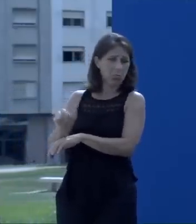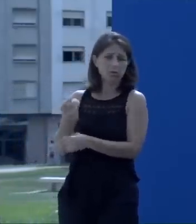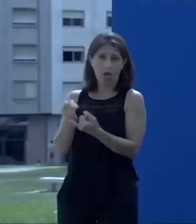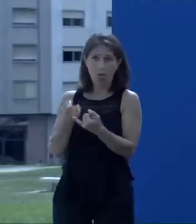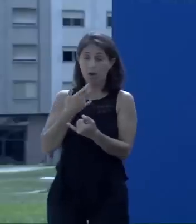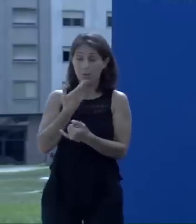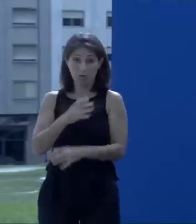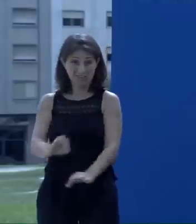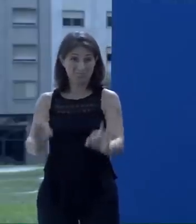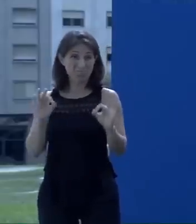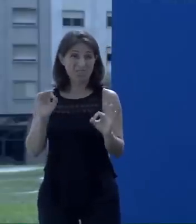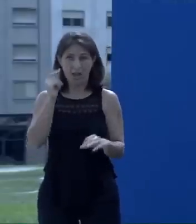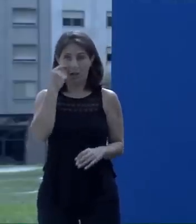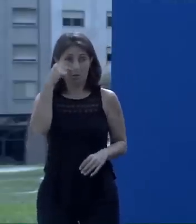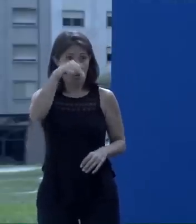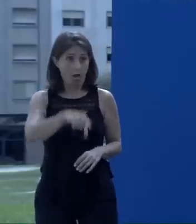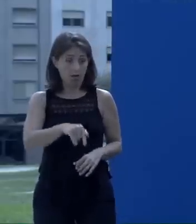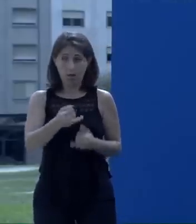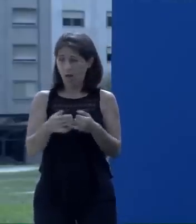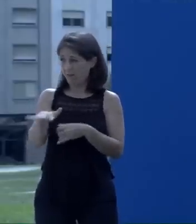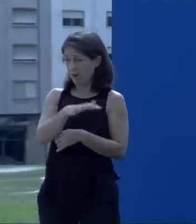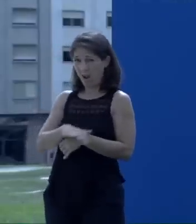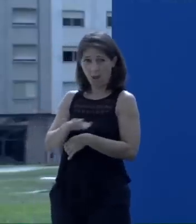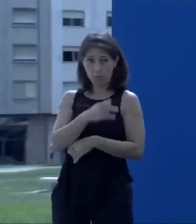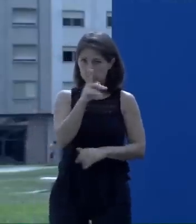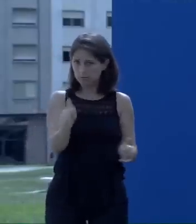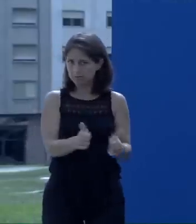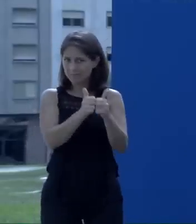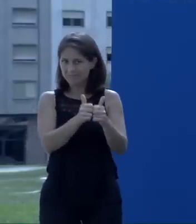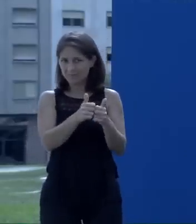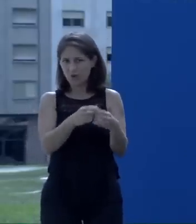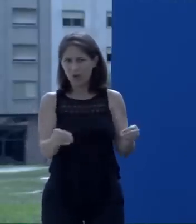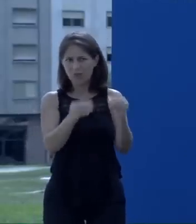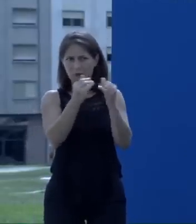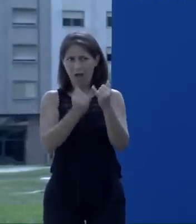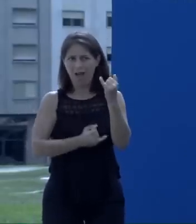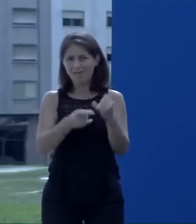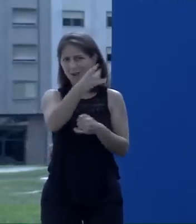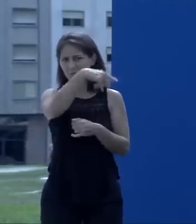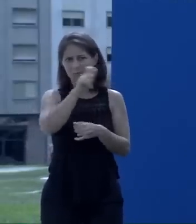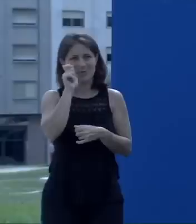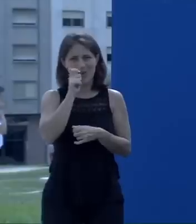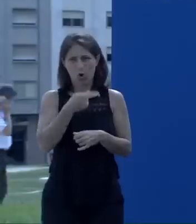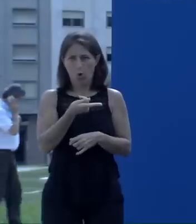particularmente no Carballiño, coincidindo casi no espacio físico cos lugartenientes de